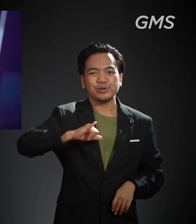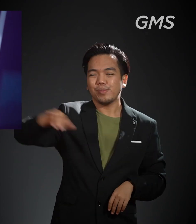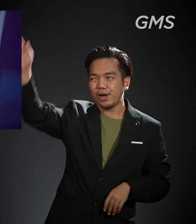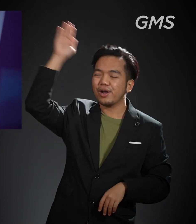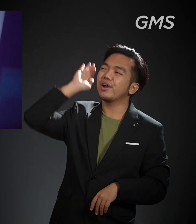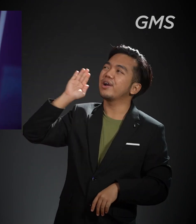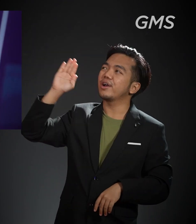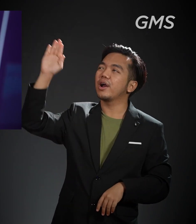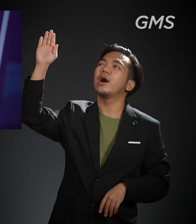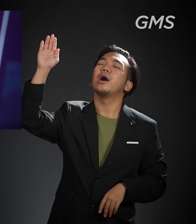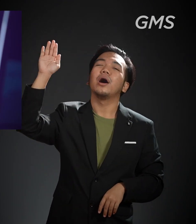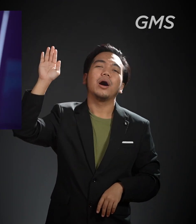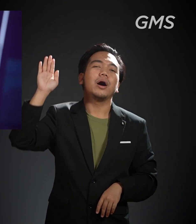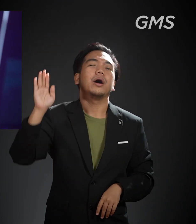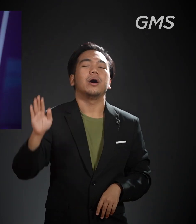akan